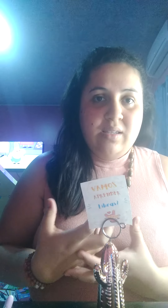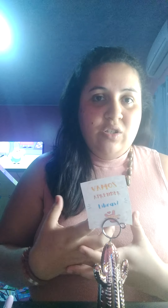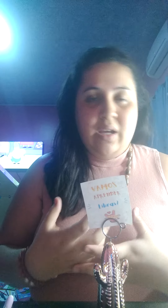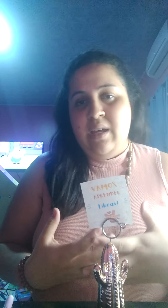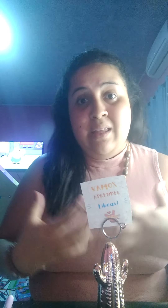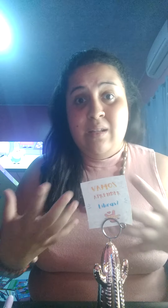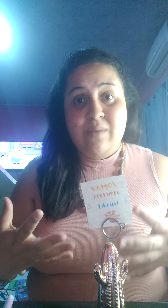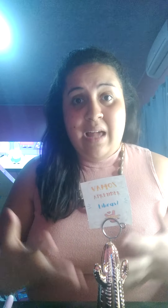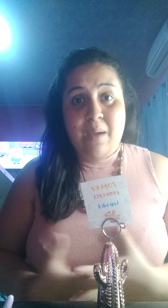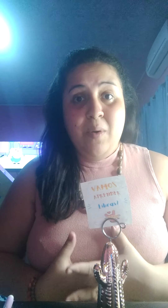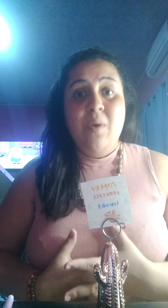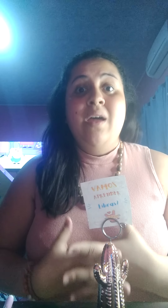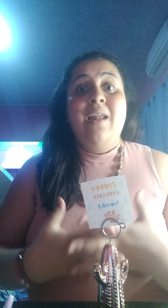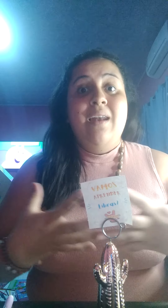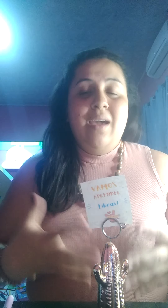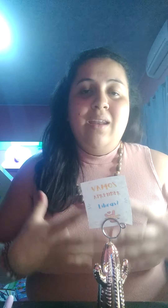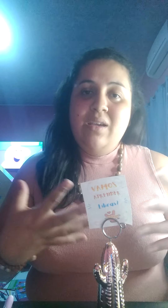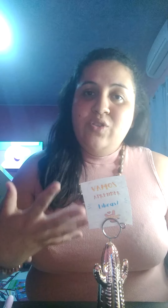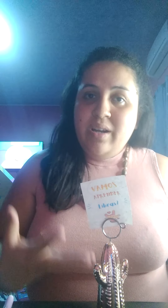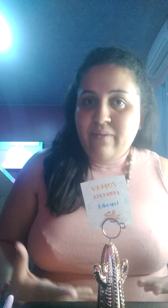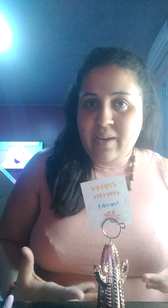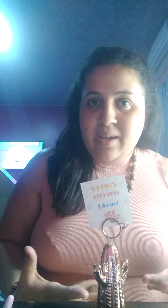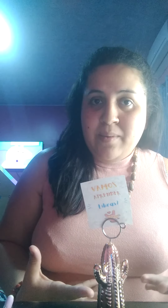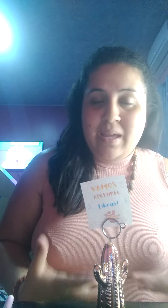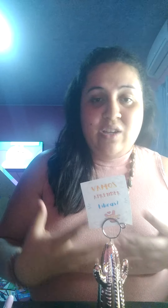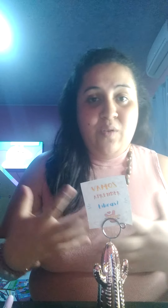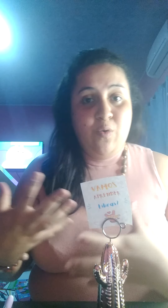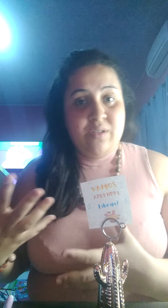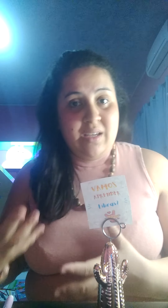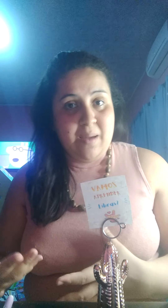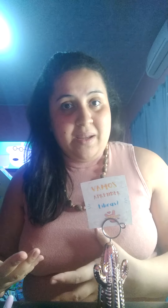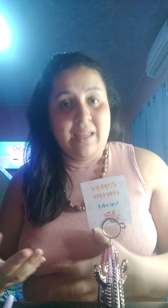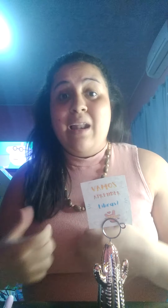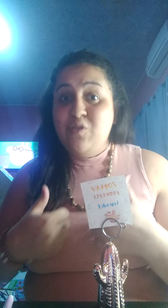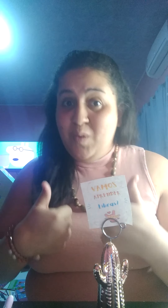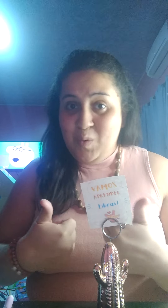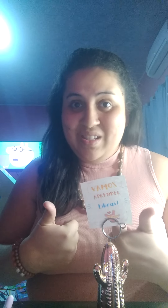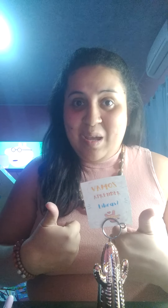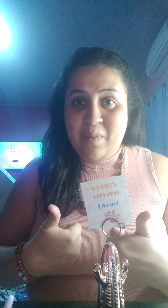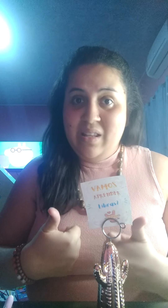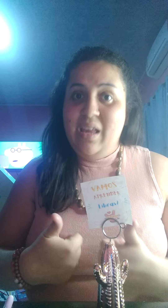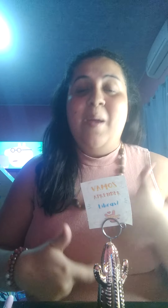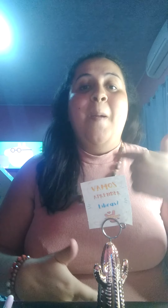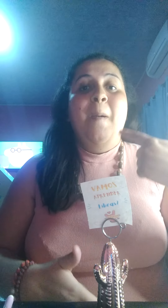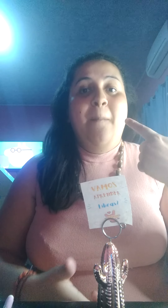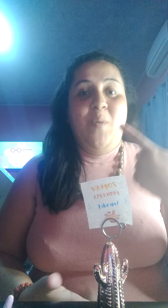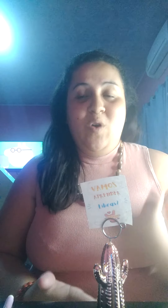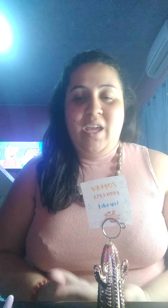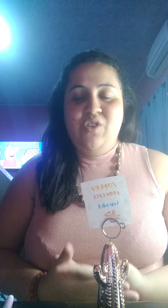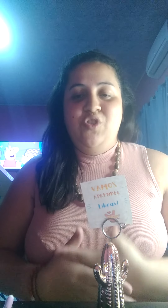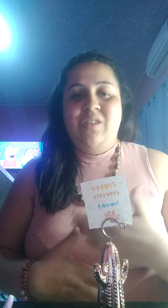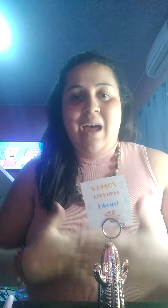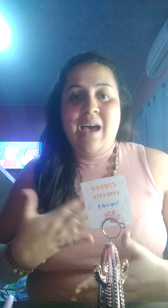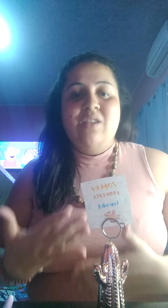né, que ainda não saibam ler nem escrever. E elas vão conseguir aprender? Elas vão conseguir aprender. Porque a gente traz,